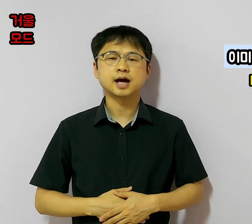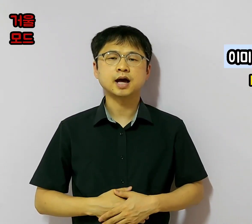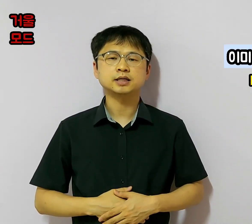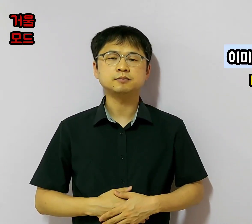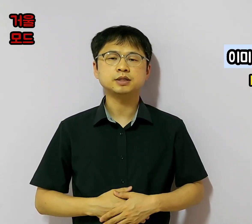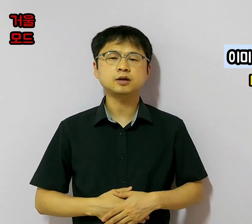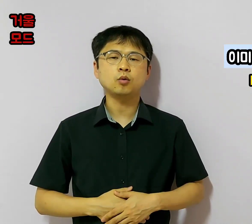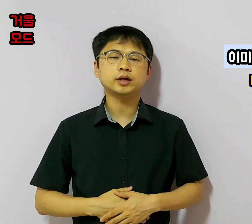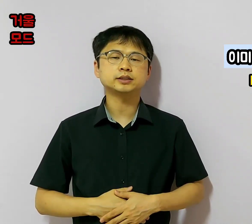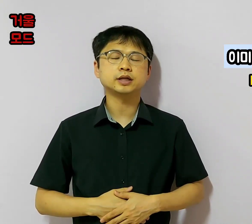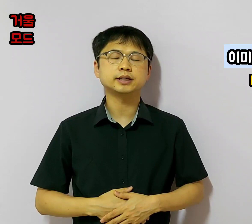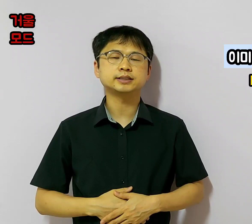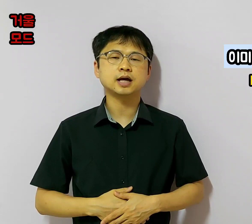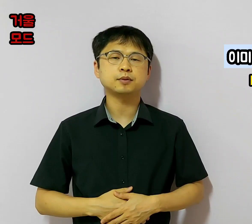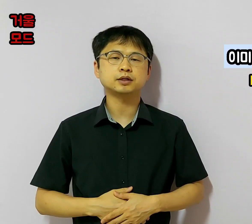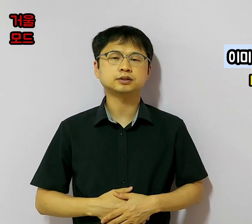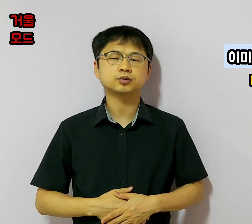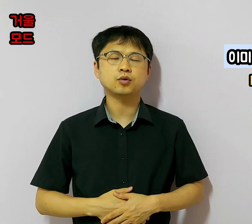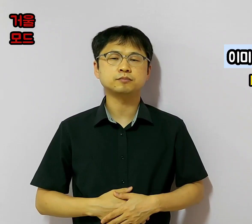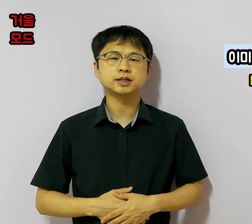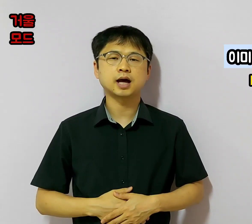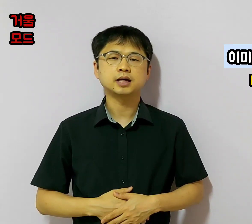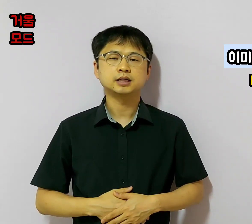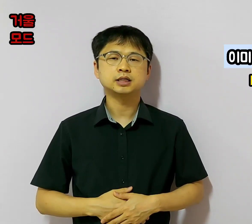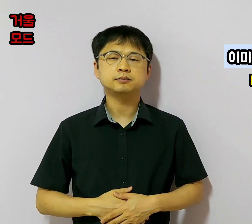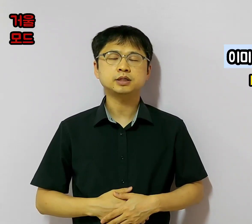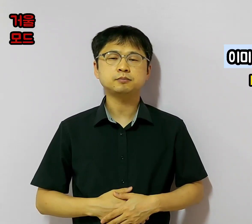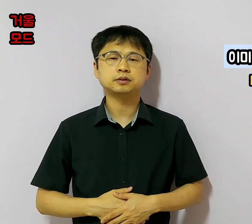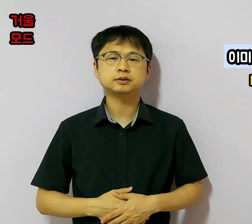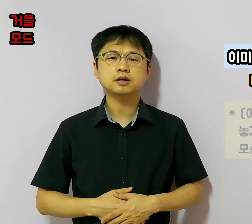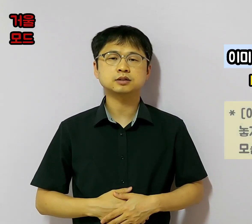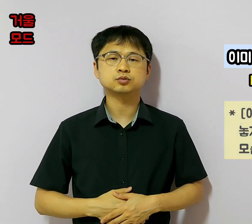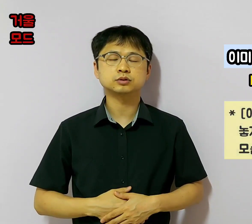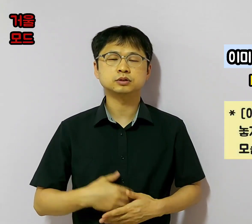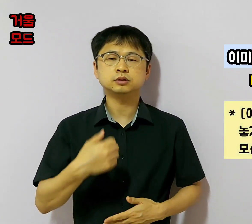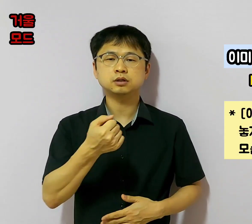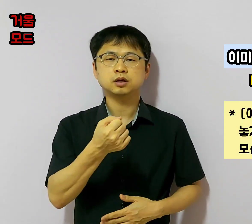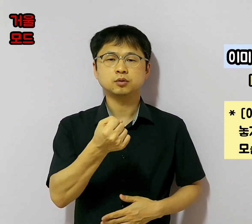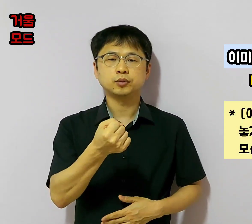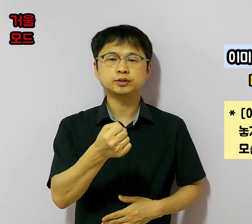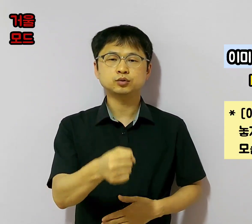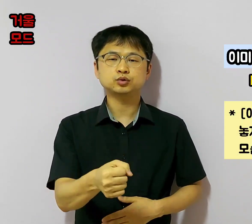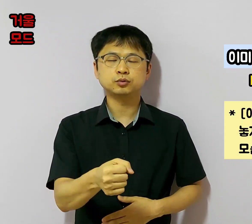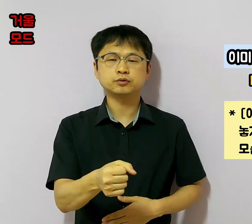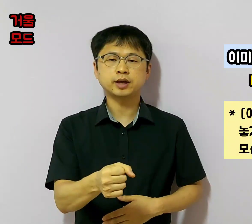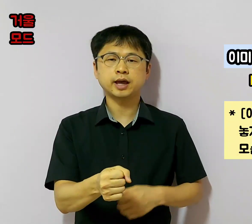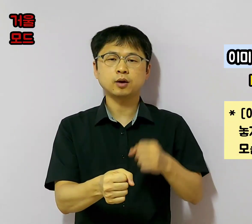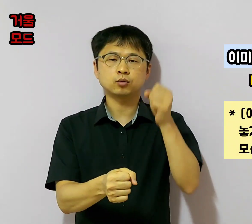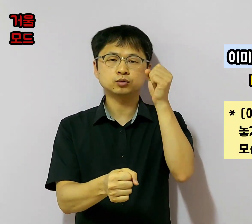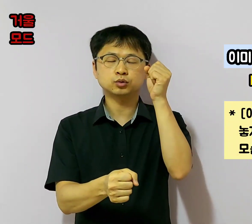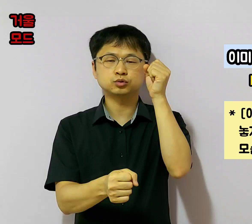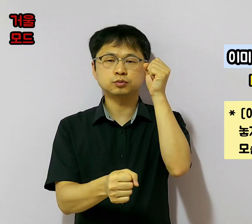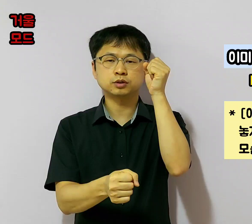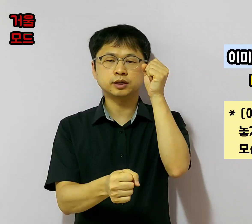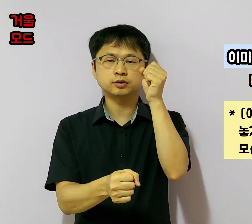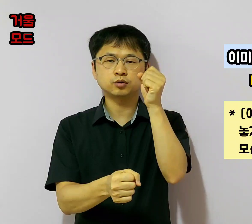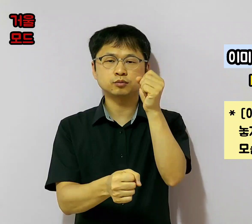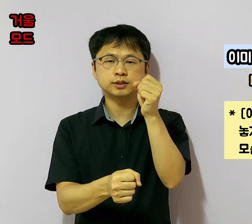가사. 이미 오래전에 지나버렸어도입니다. 이미 벌써라는 수어는 왼손 주먹 위에 오른손 주먹을